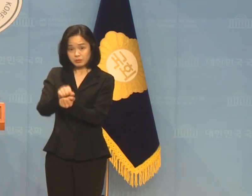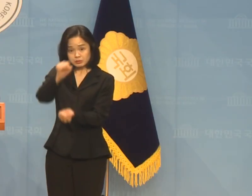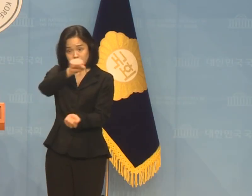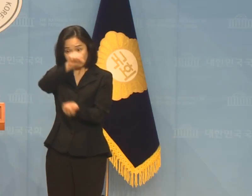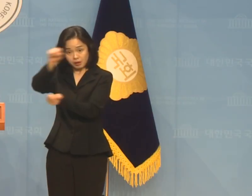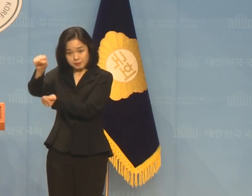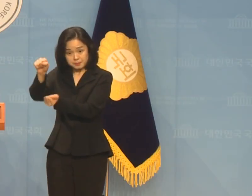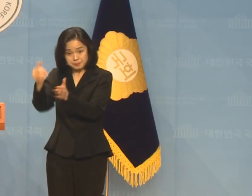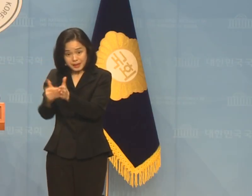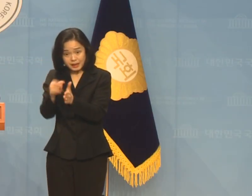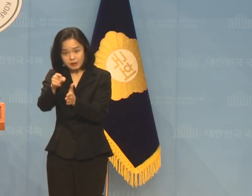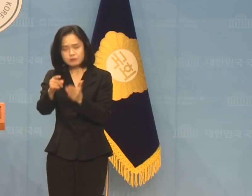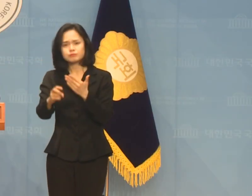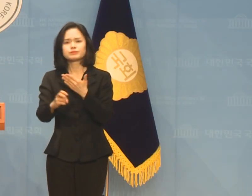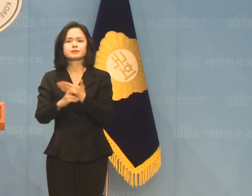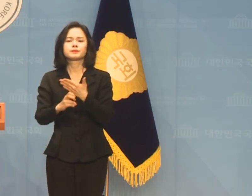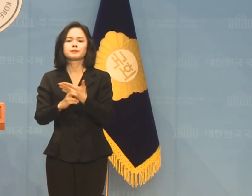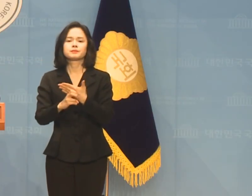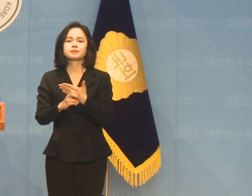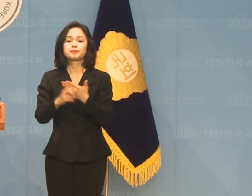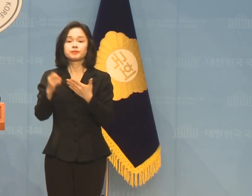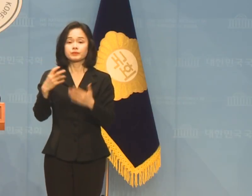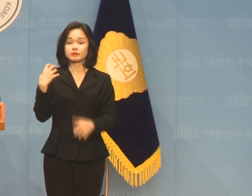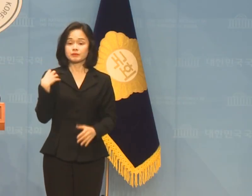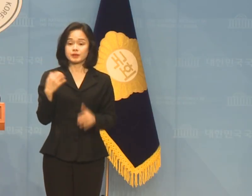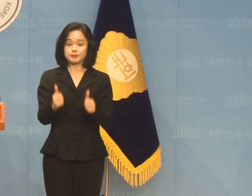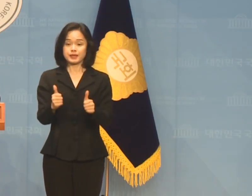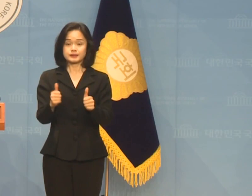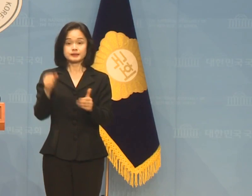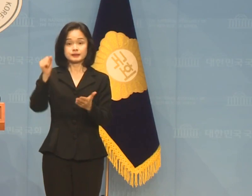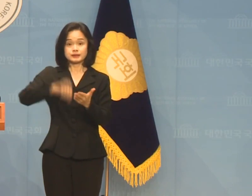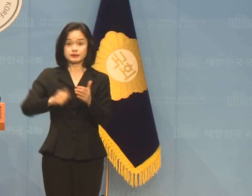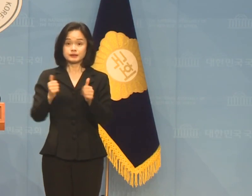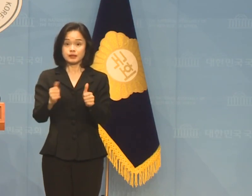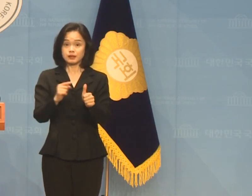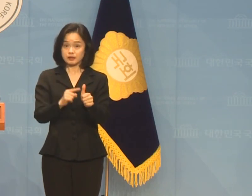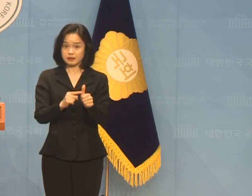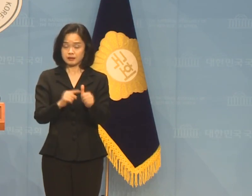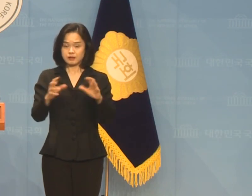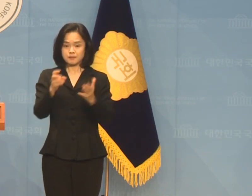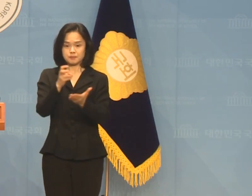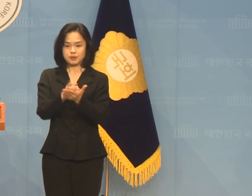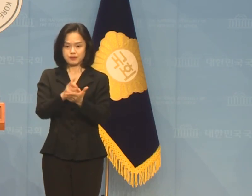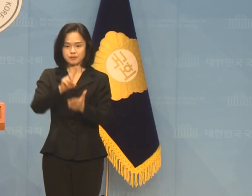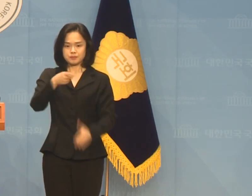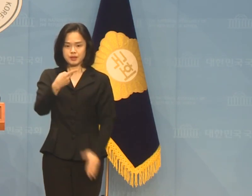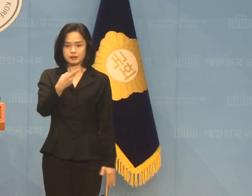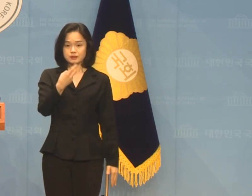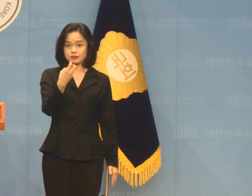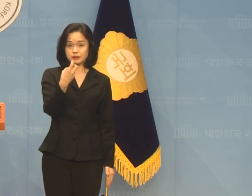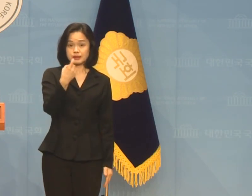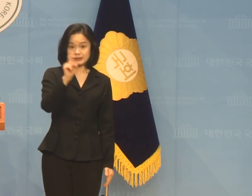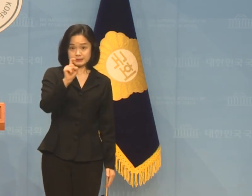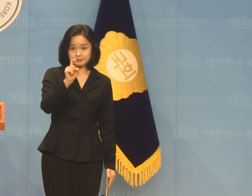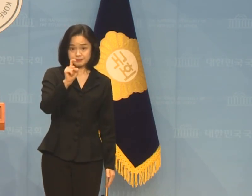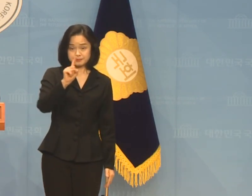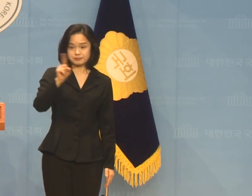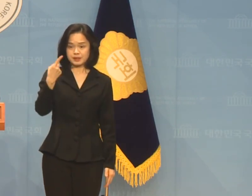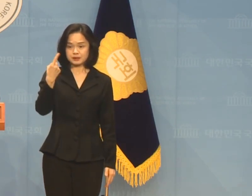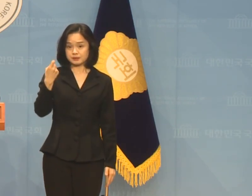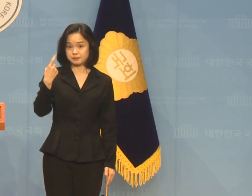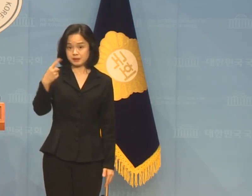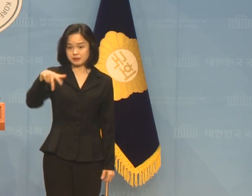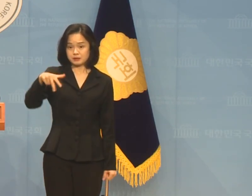판사는 형사소송법 제110조, 111조를 적용하지 않는다면서 삼권 분립